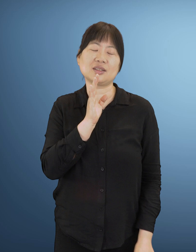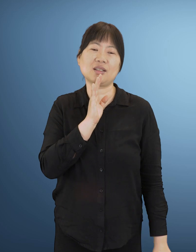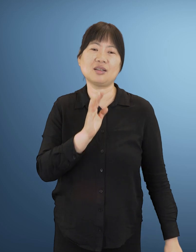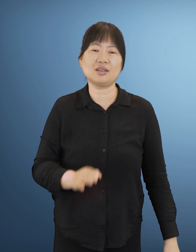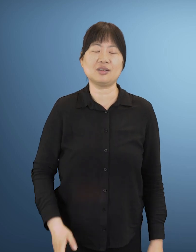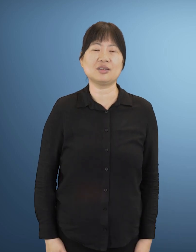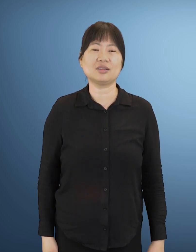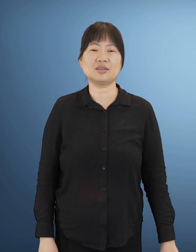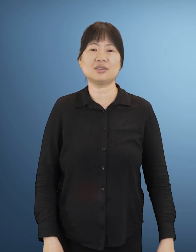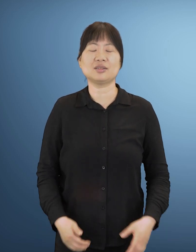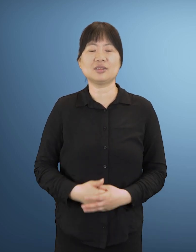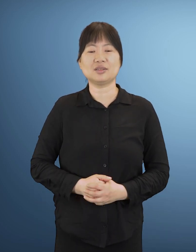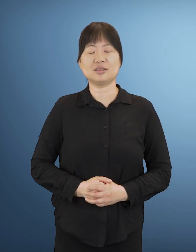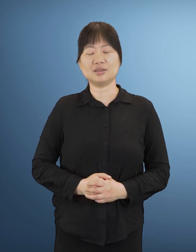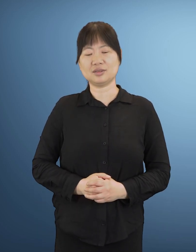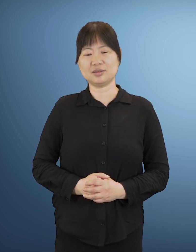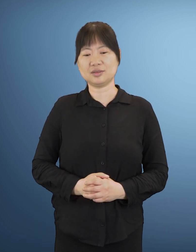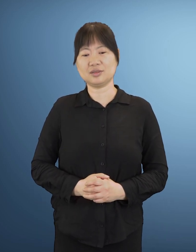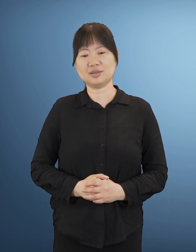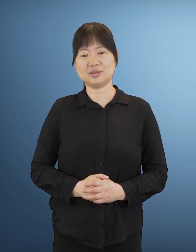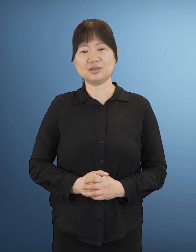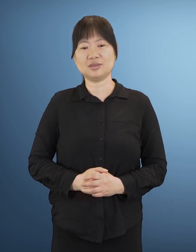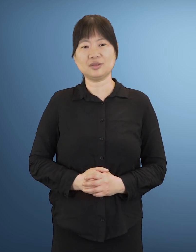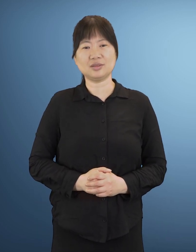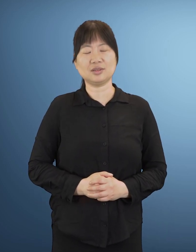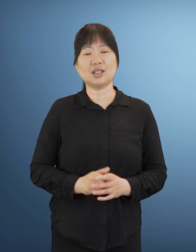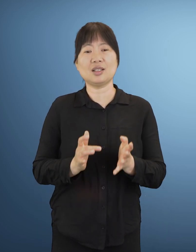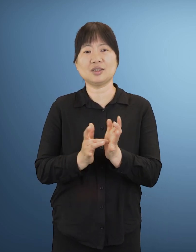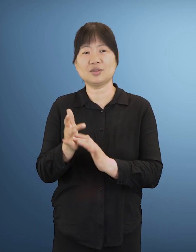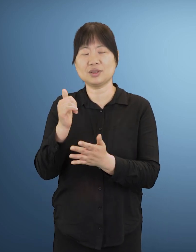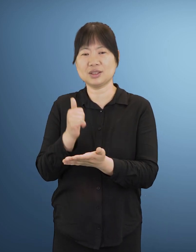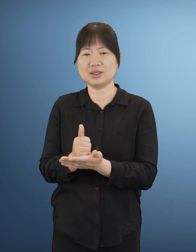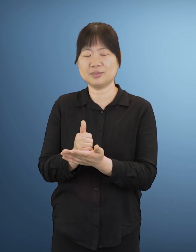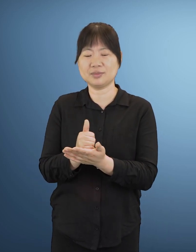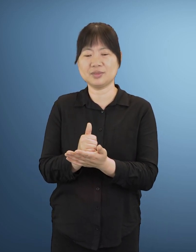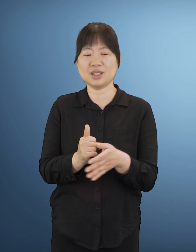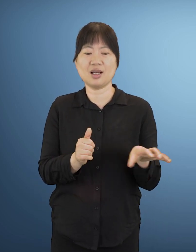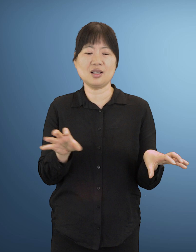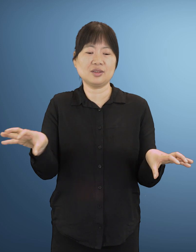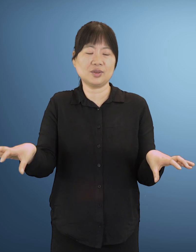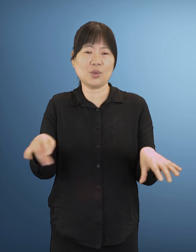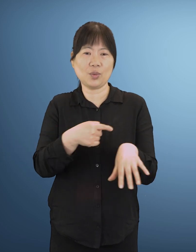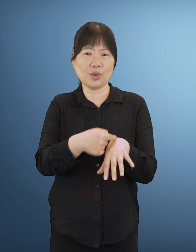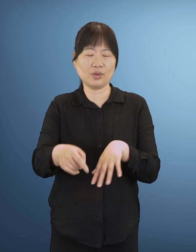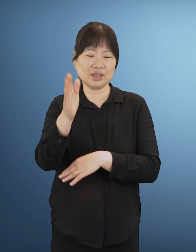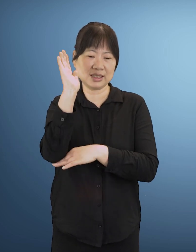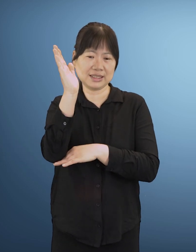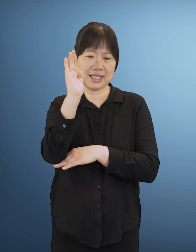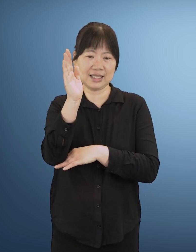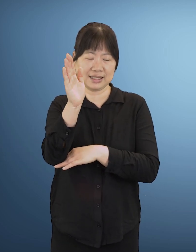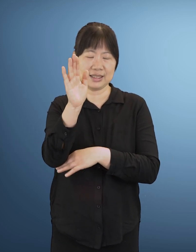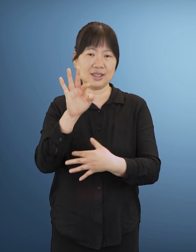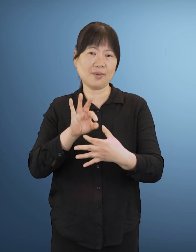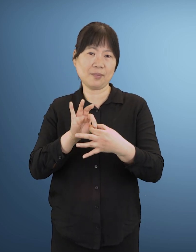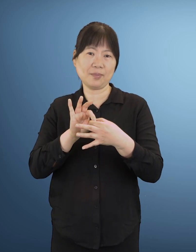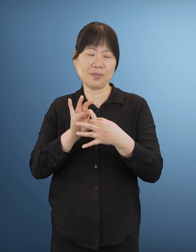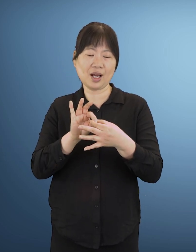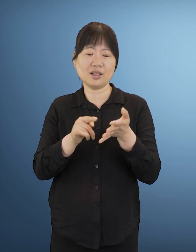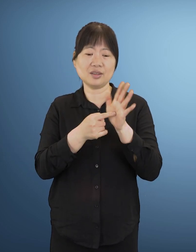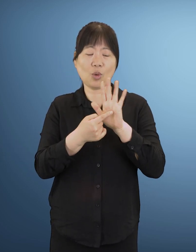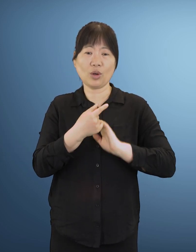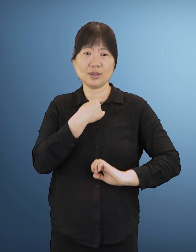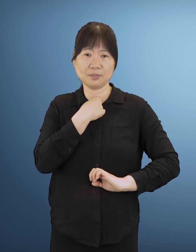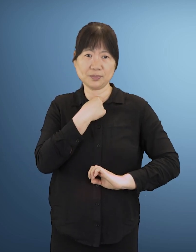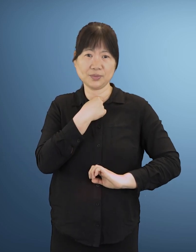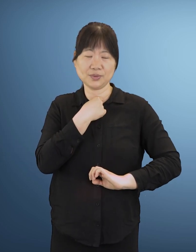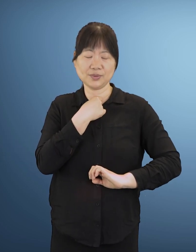앞뒤? 그러면 예수님이 이 양쪽의 혈육의 이야기를 통해서 드러내고